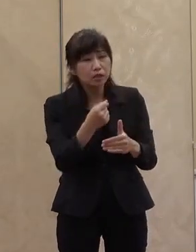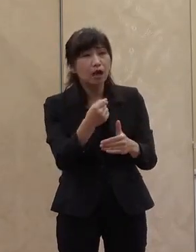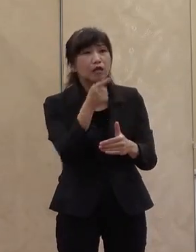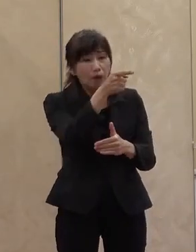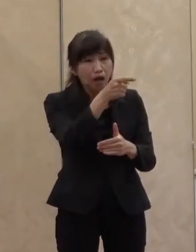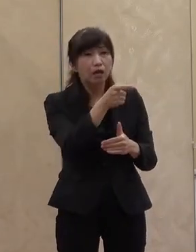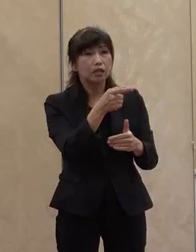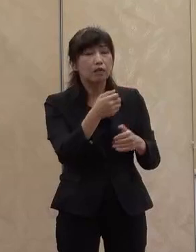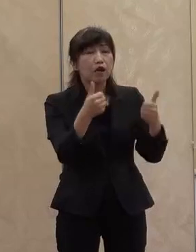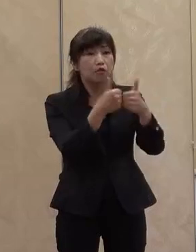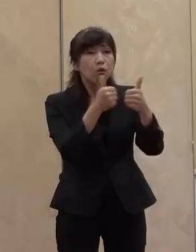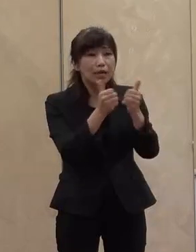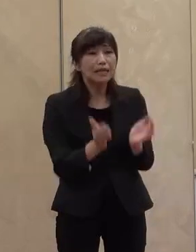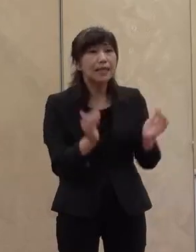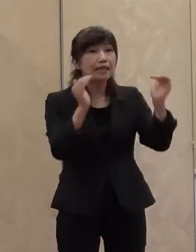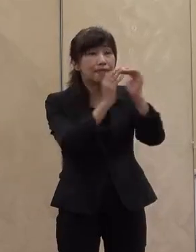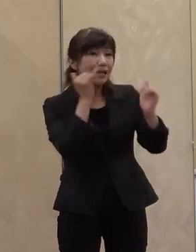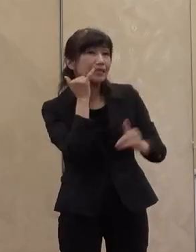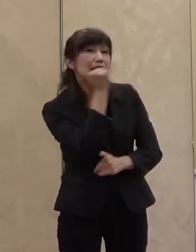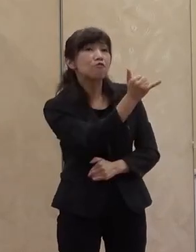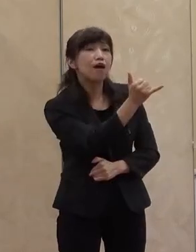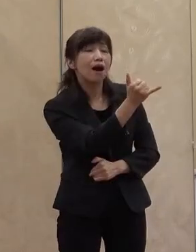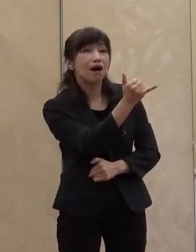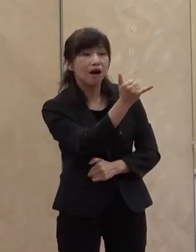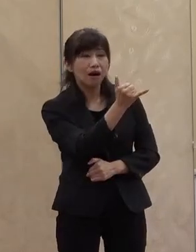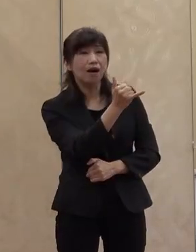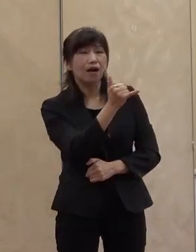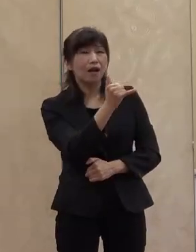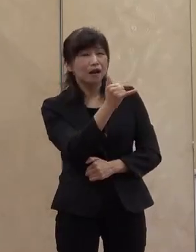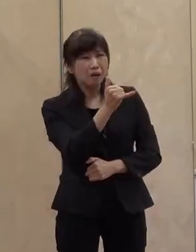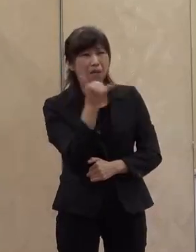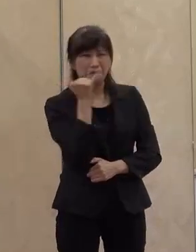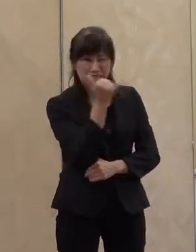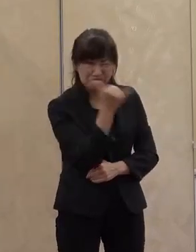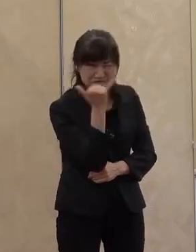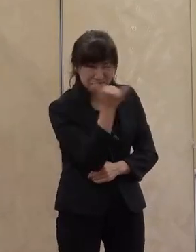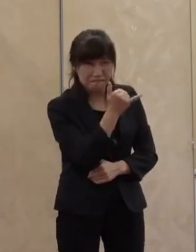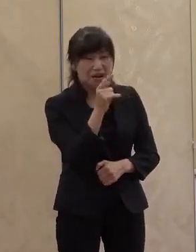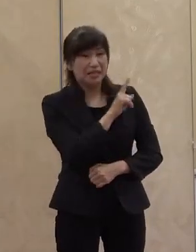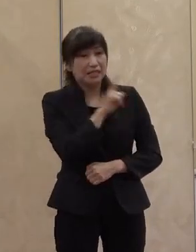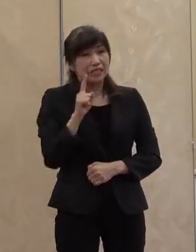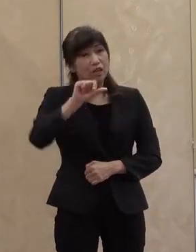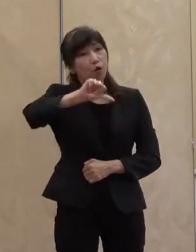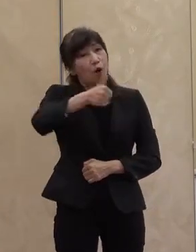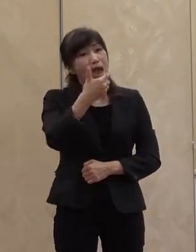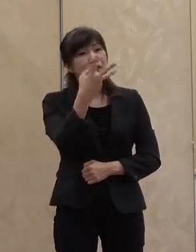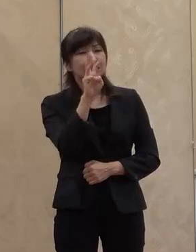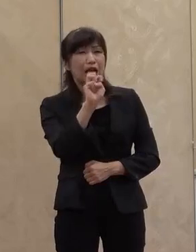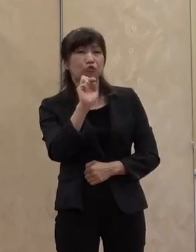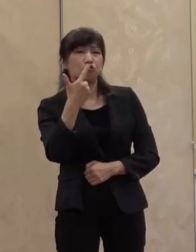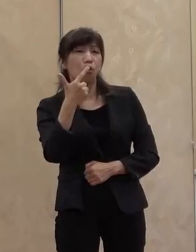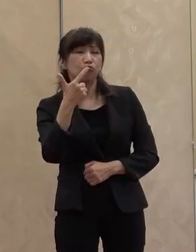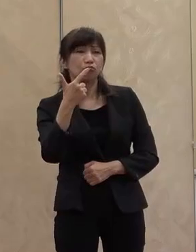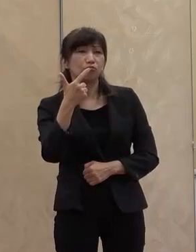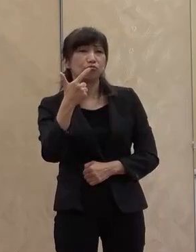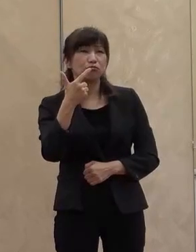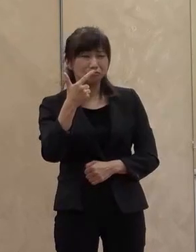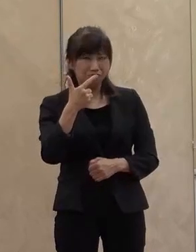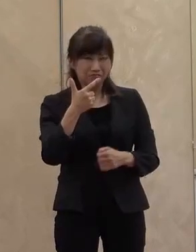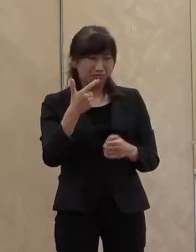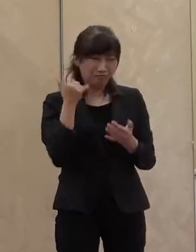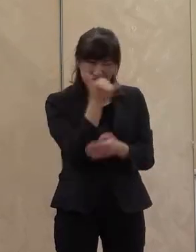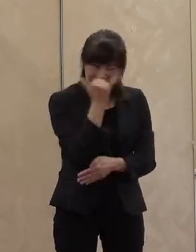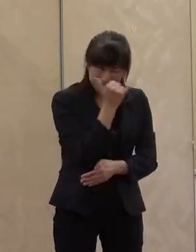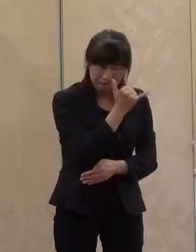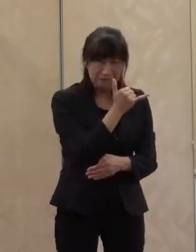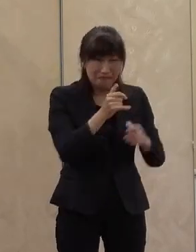診相談センターで電話を受けてますが、1日多い時は563件の電話を受けるという状況です。どうしても